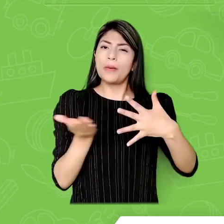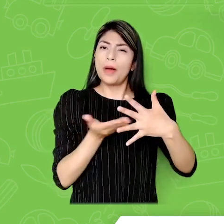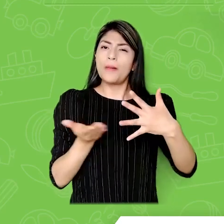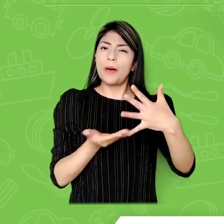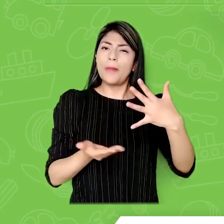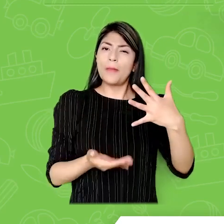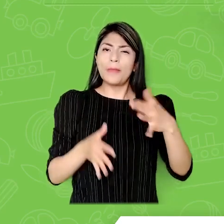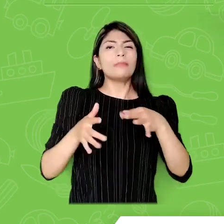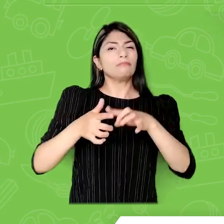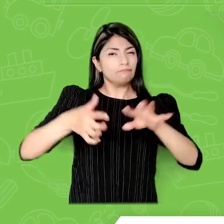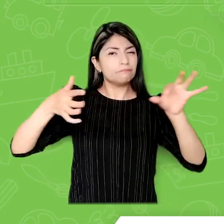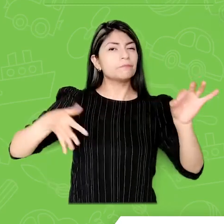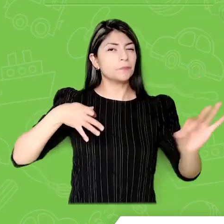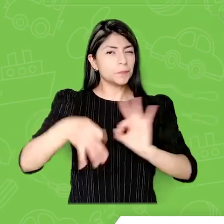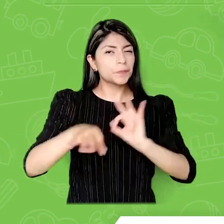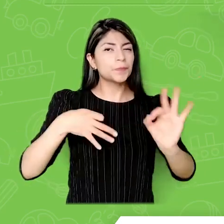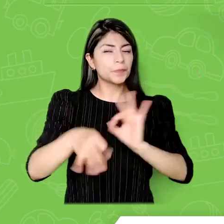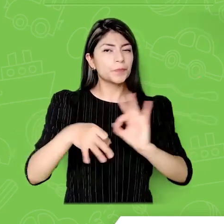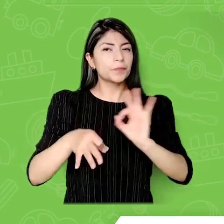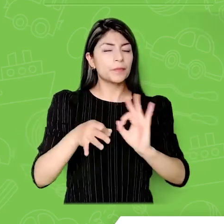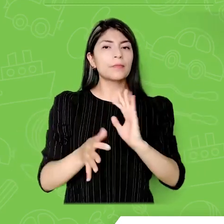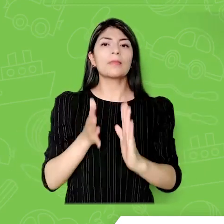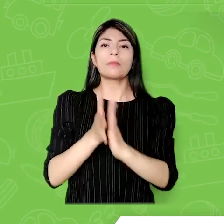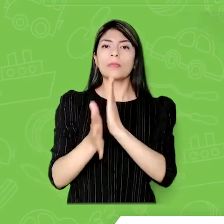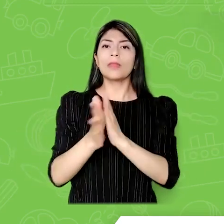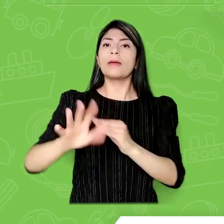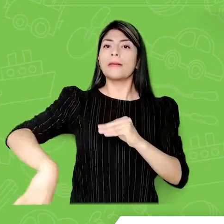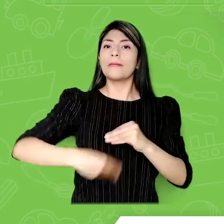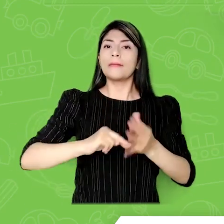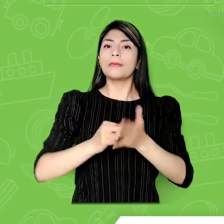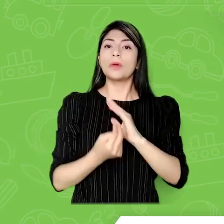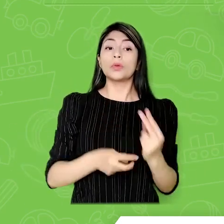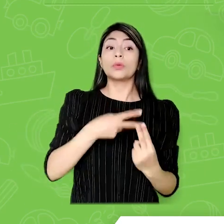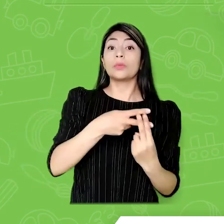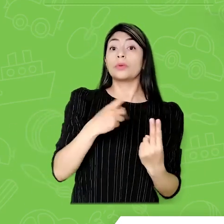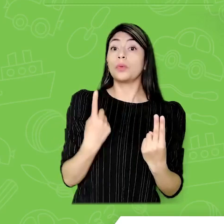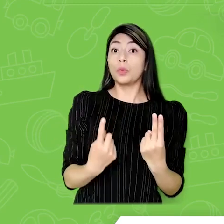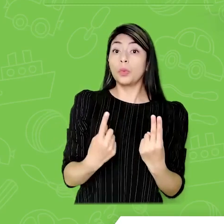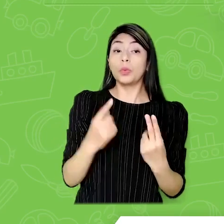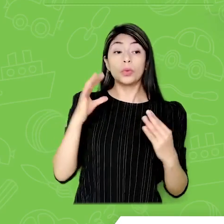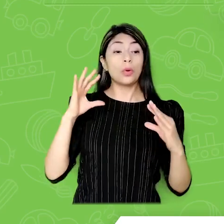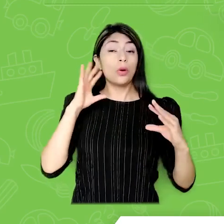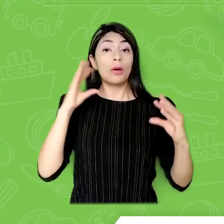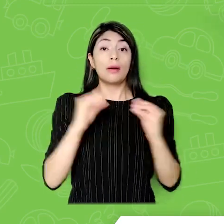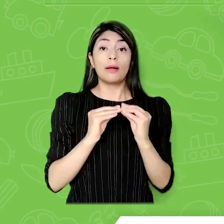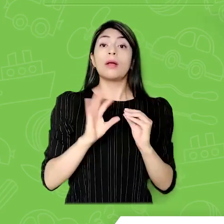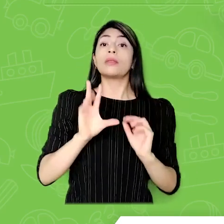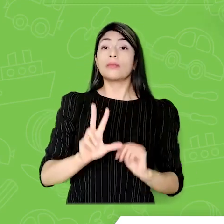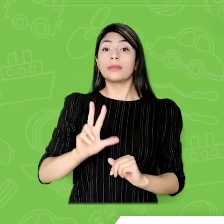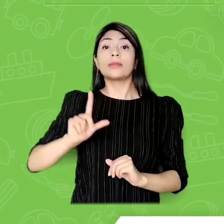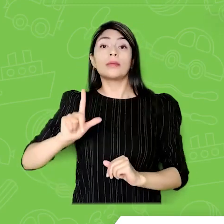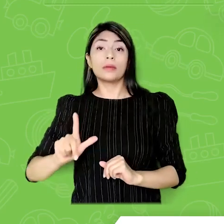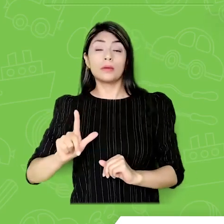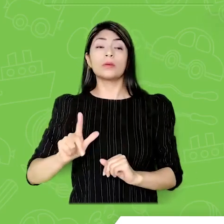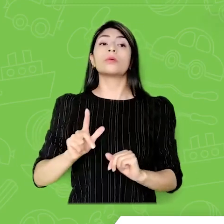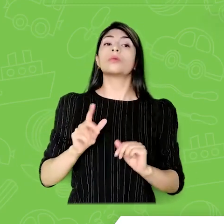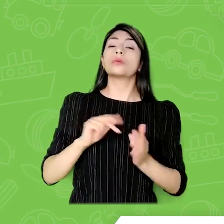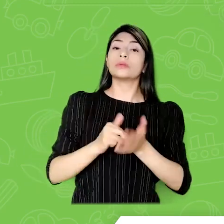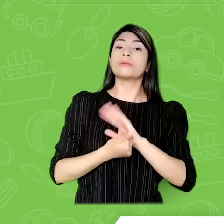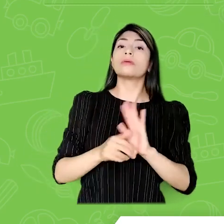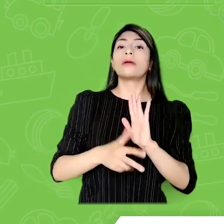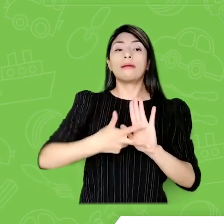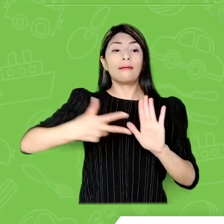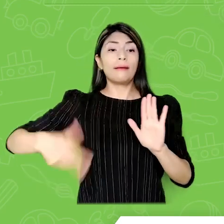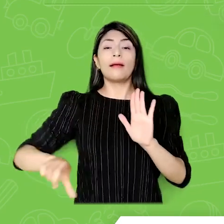consiguiente, en los términos del numeral 1 del artículo 31 de la Ley 909 de 2004, este acuerdo y su anexo